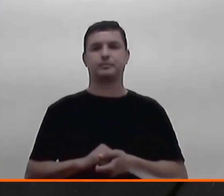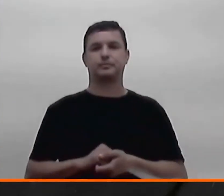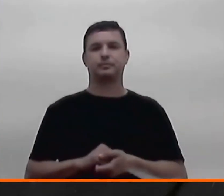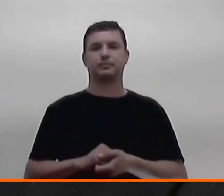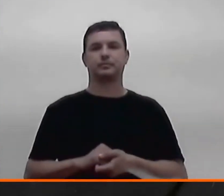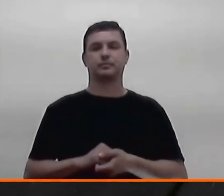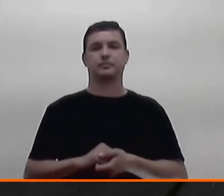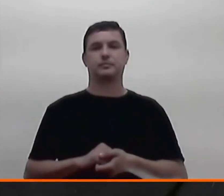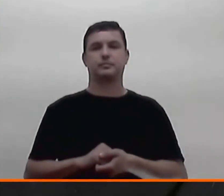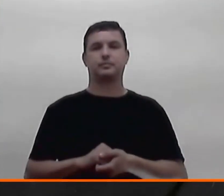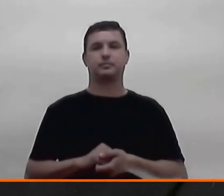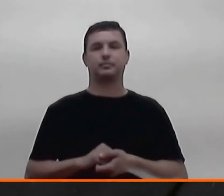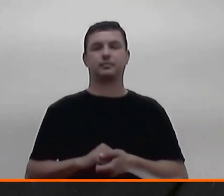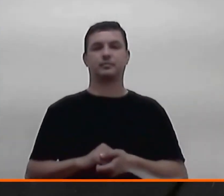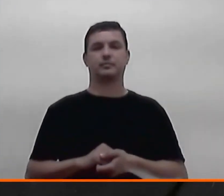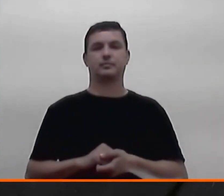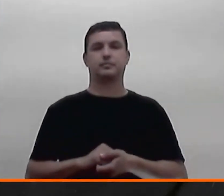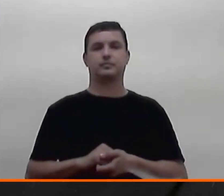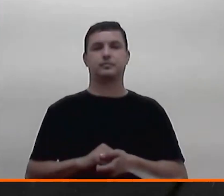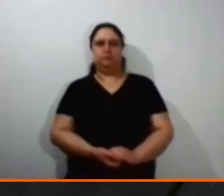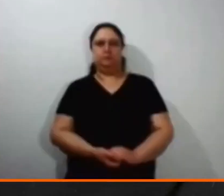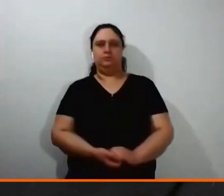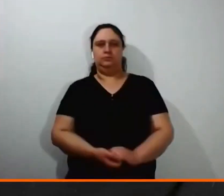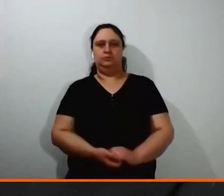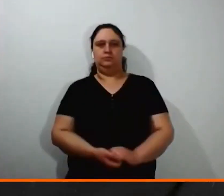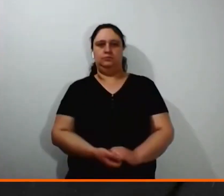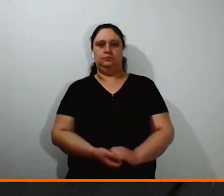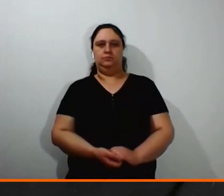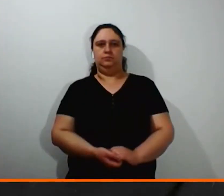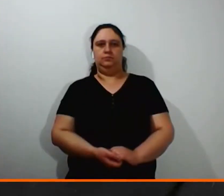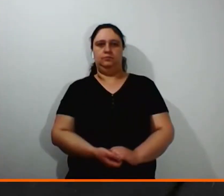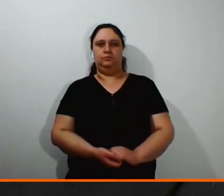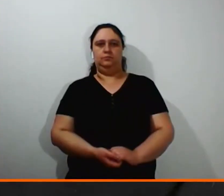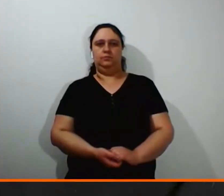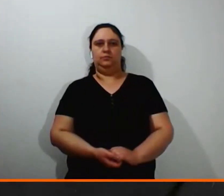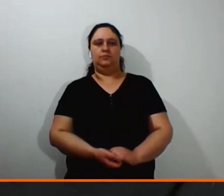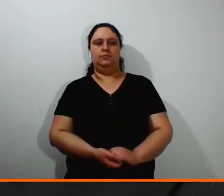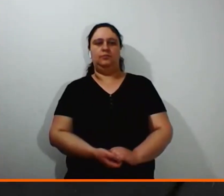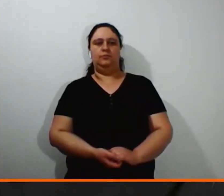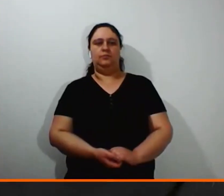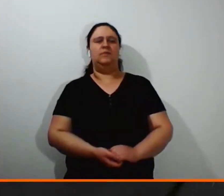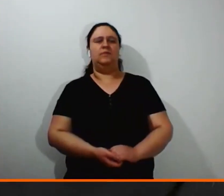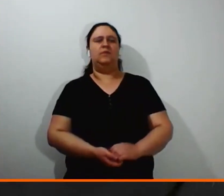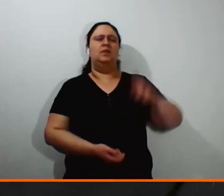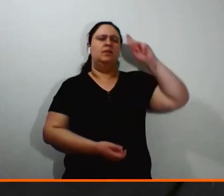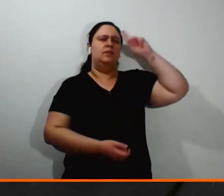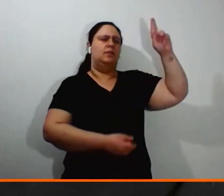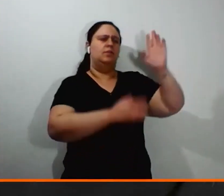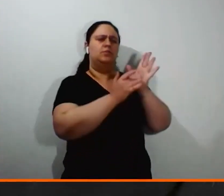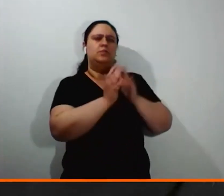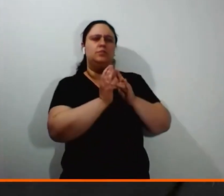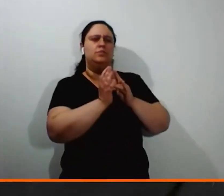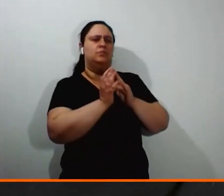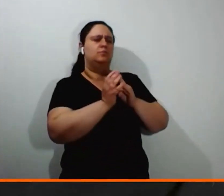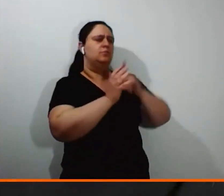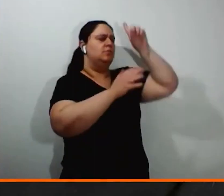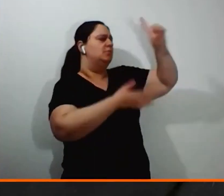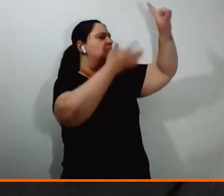Ó Senhor Jesus, toda a glória seja dada a Ti. Ó, Tu és o único vencedor,